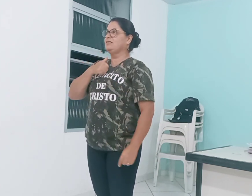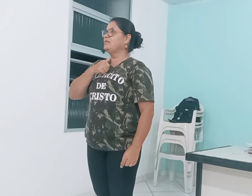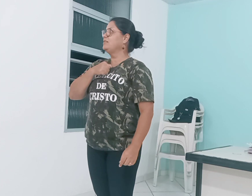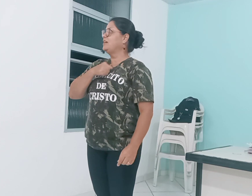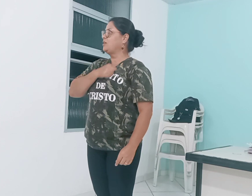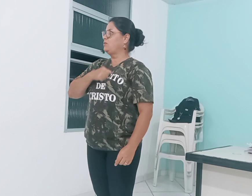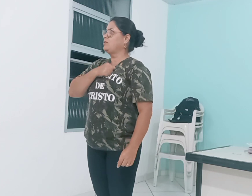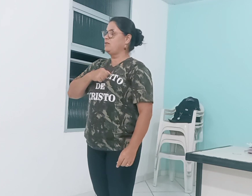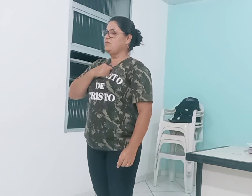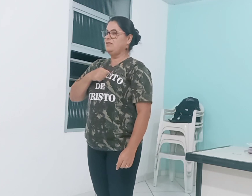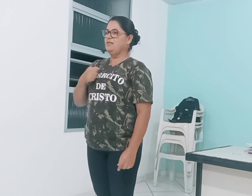de agosto.